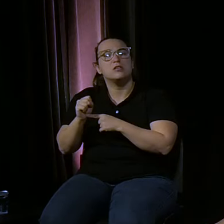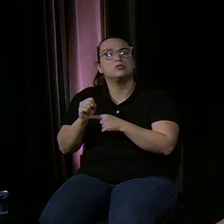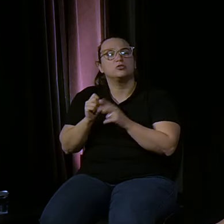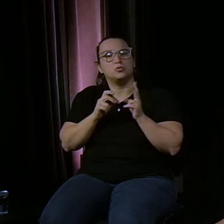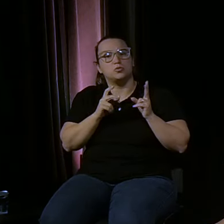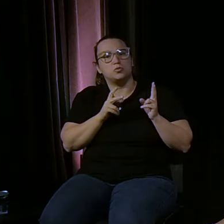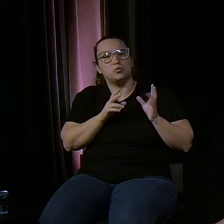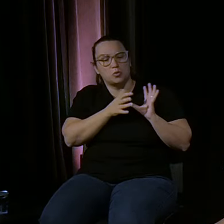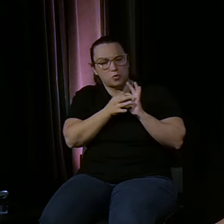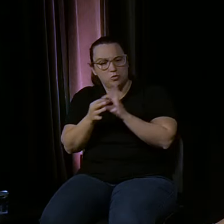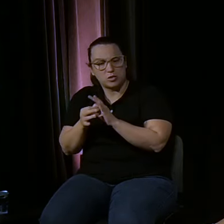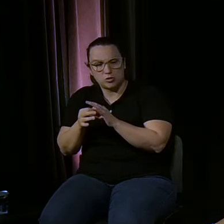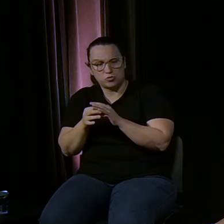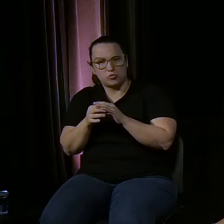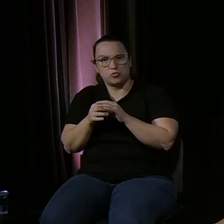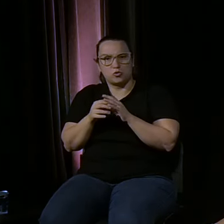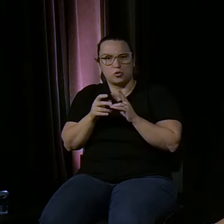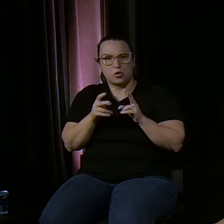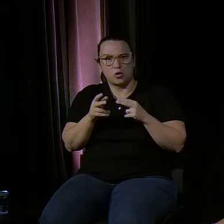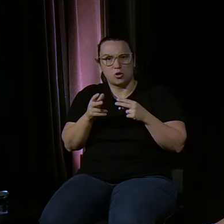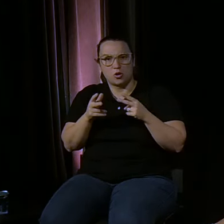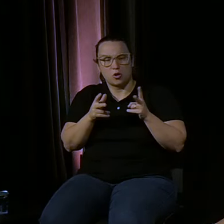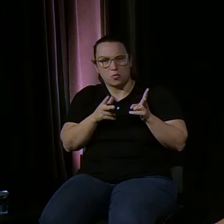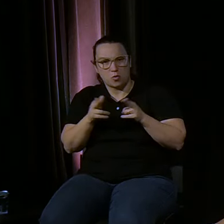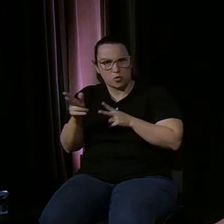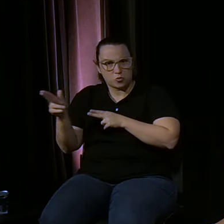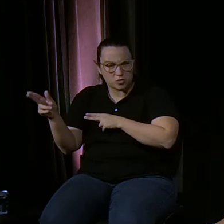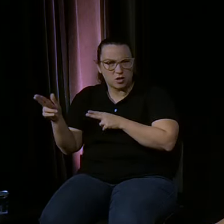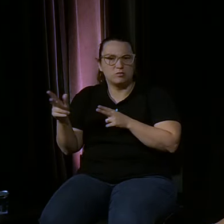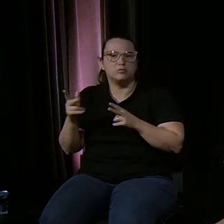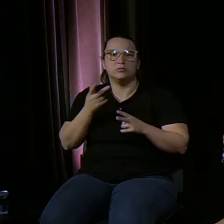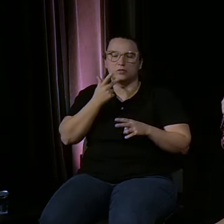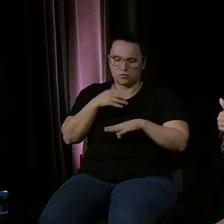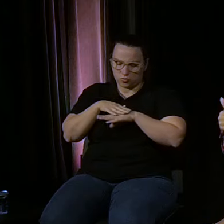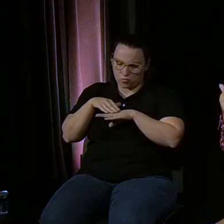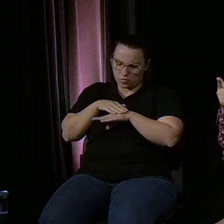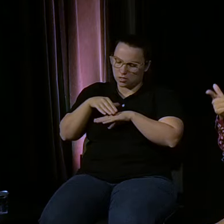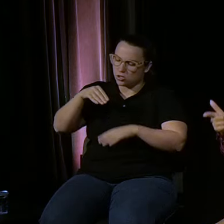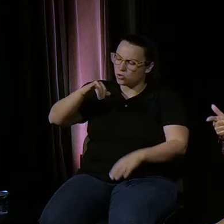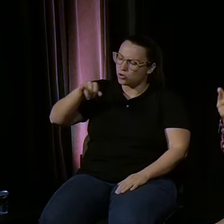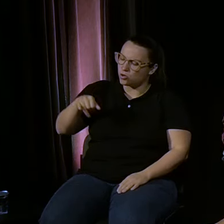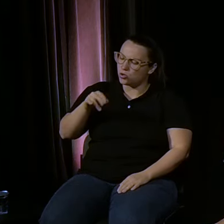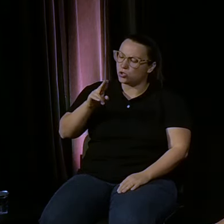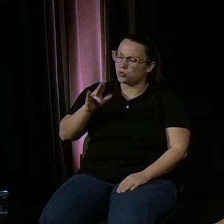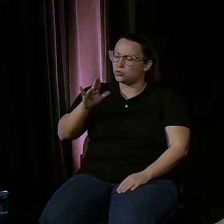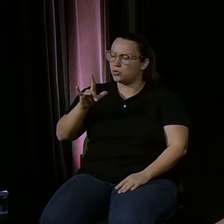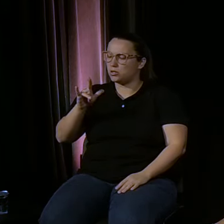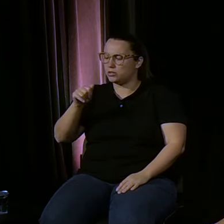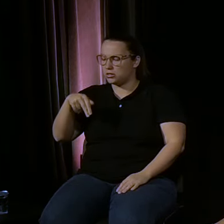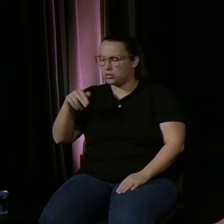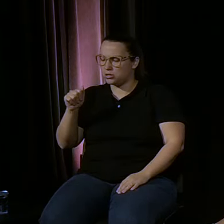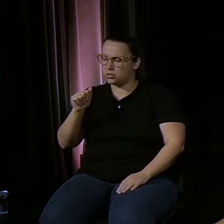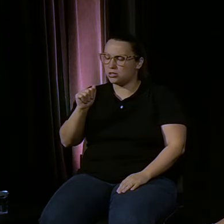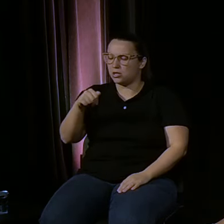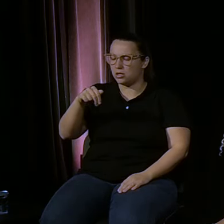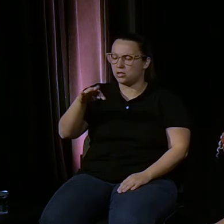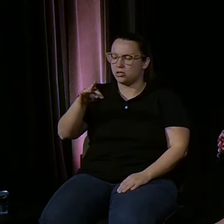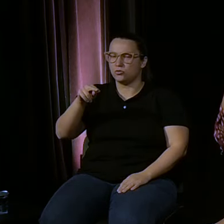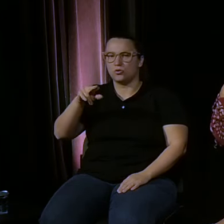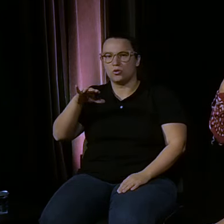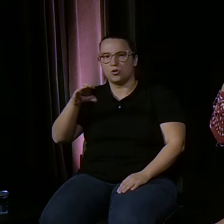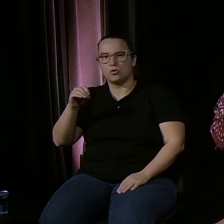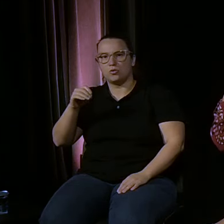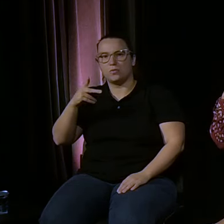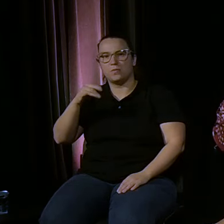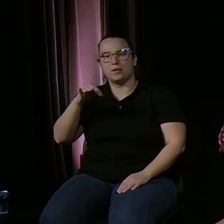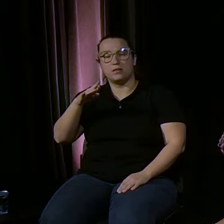produção, né? Inclusive, eu recomendo uma conversa que teve com o Juliano Gomes, a Léa Garcia e o Antônio Pitanga no IMS,